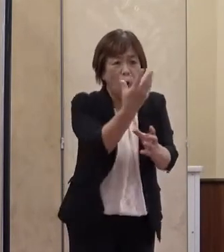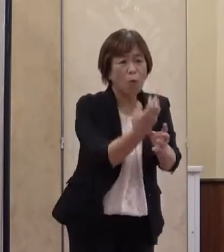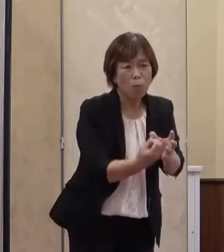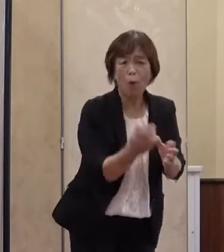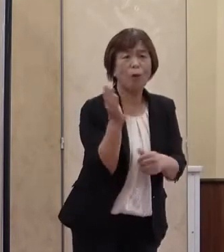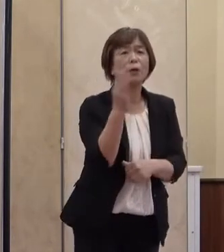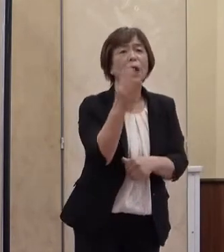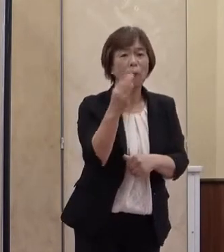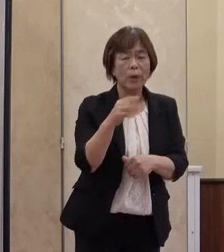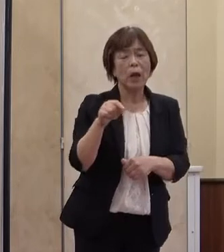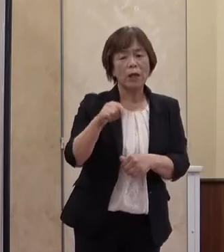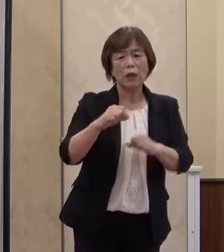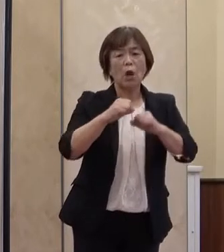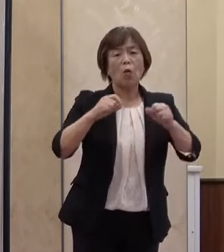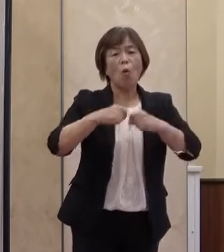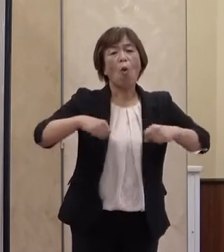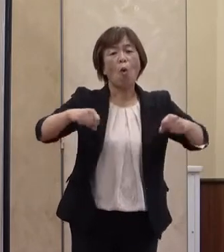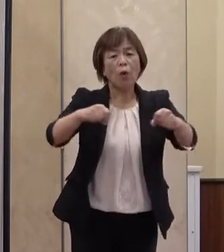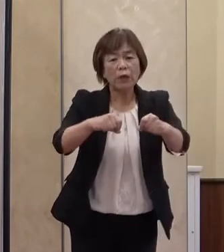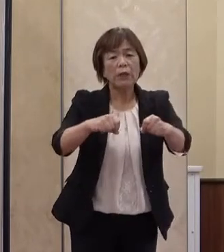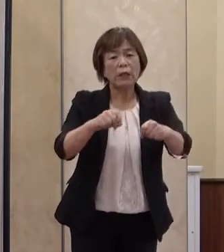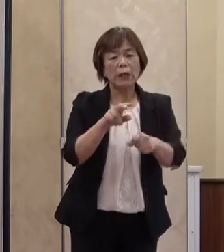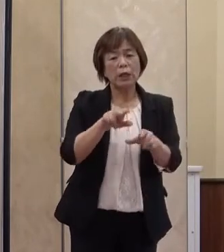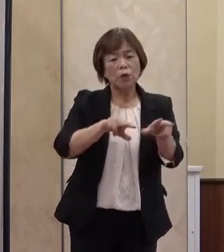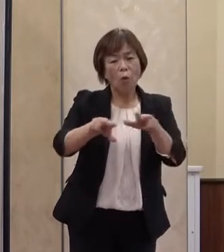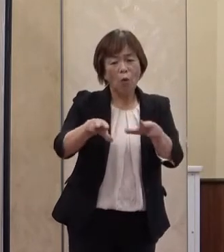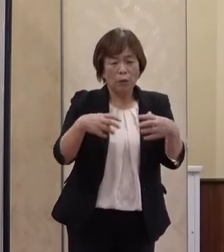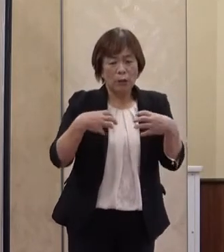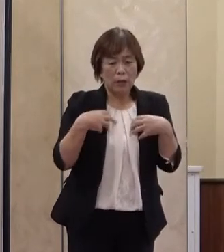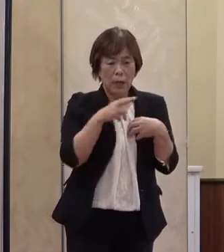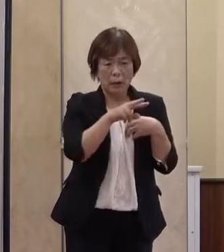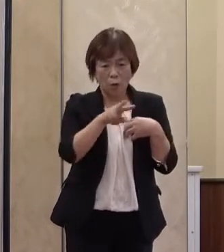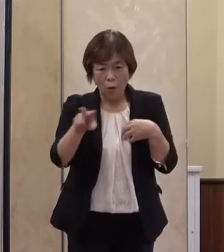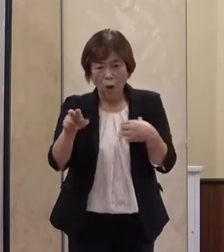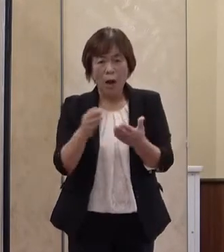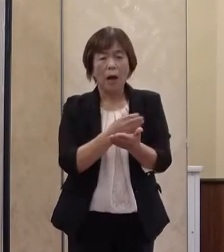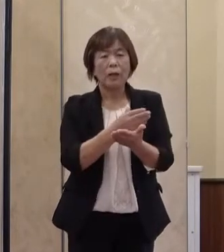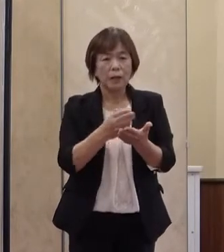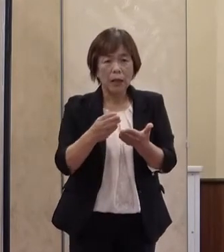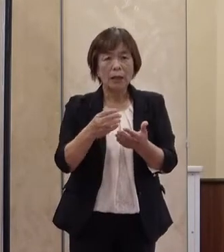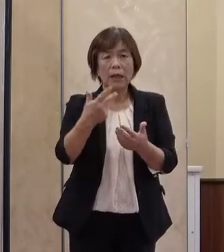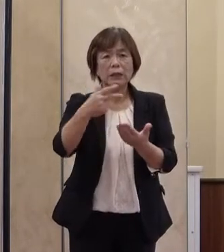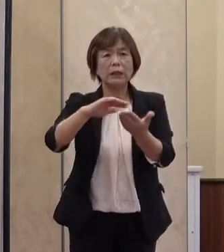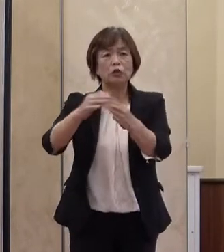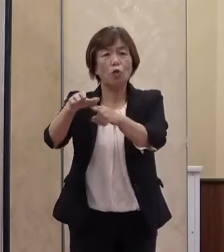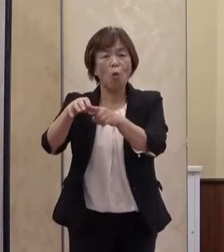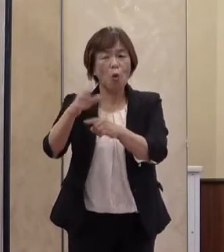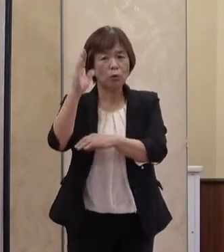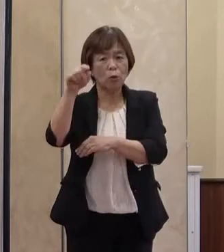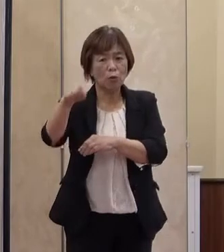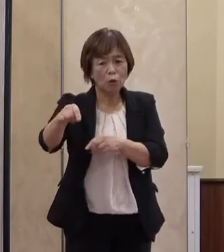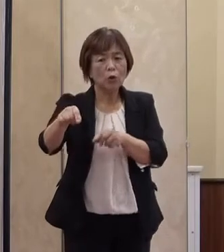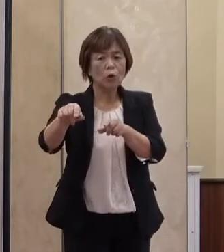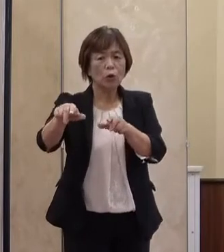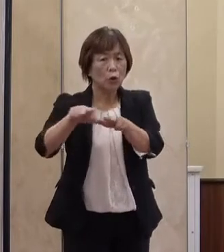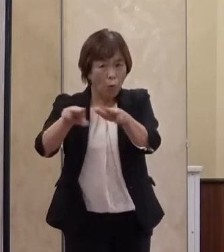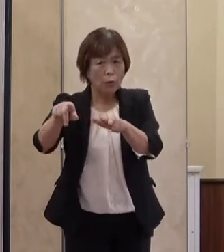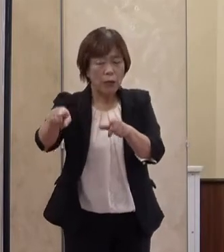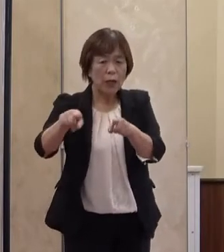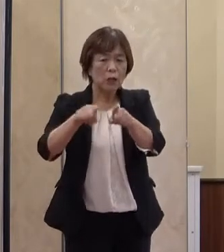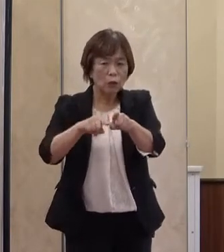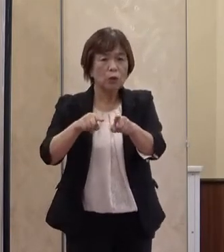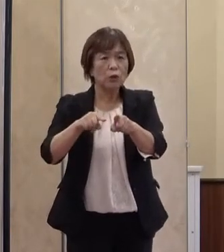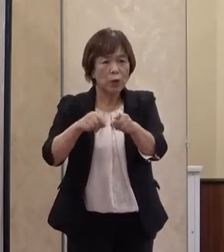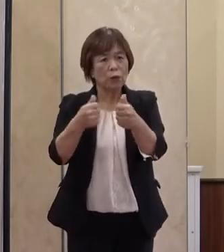、できるだけ広域行政の判断から、まあ、必要な部分については市町村とは協議をしていきますが、最終判断決定権者としては